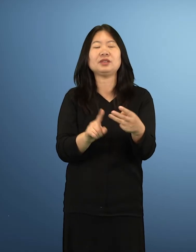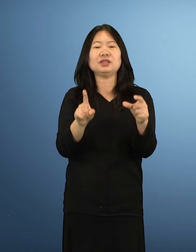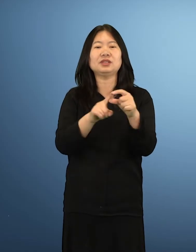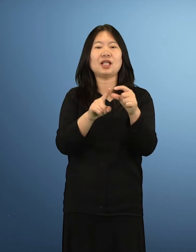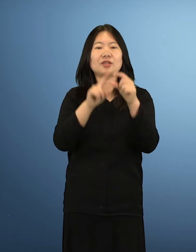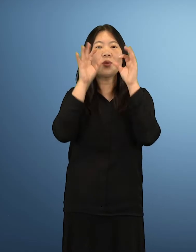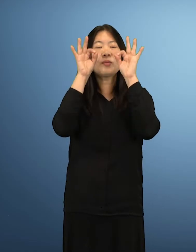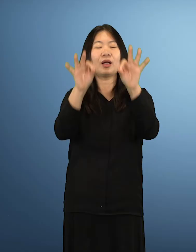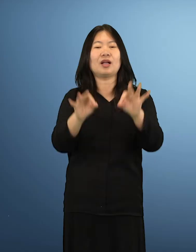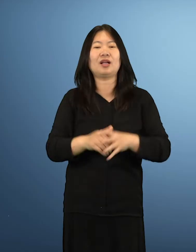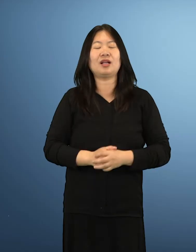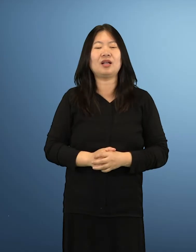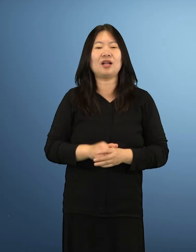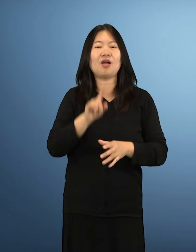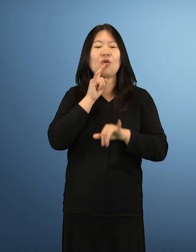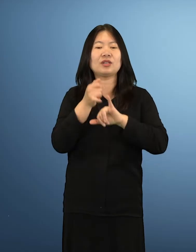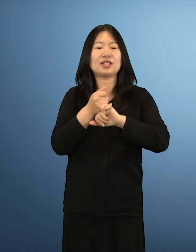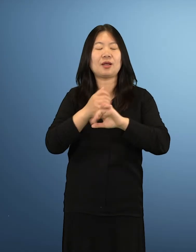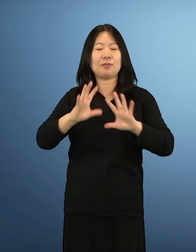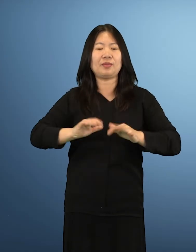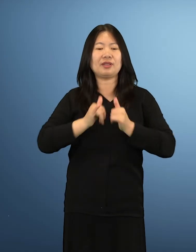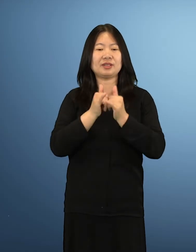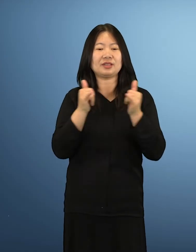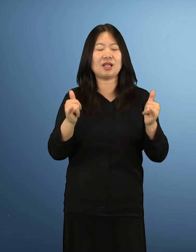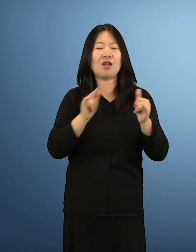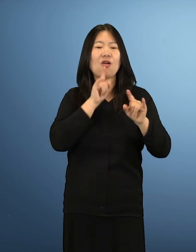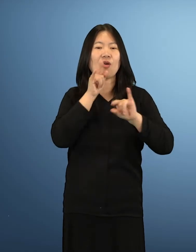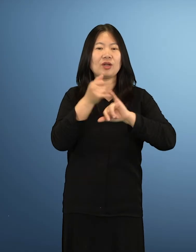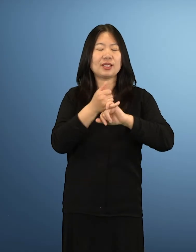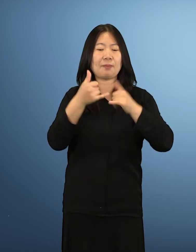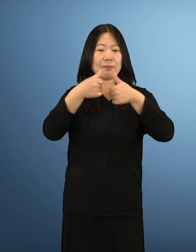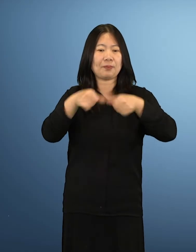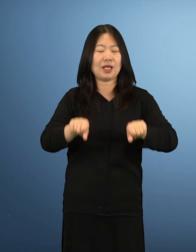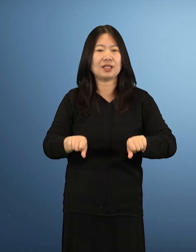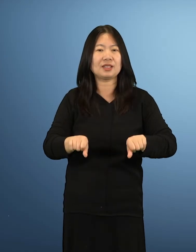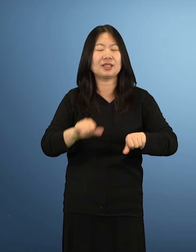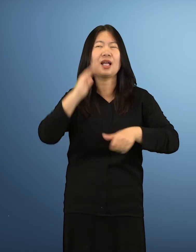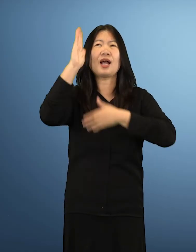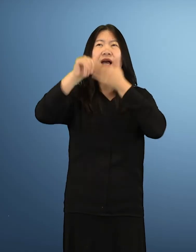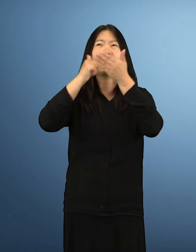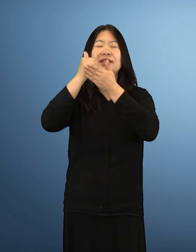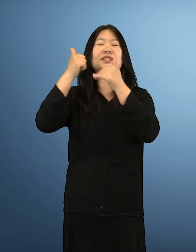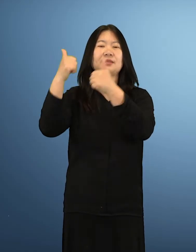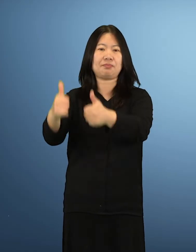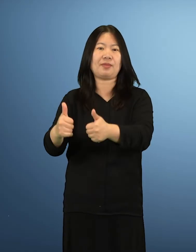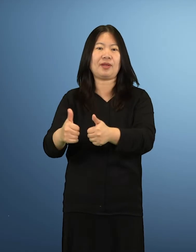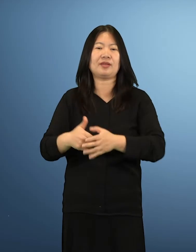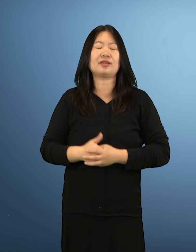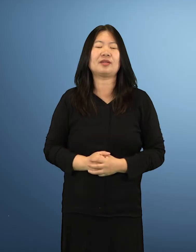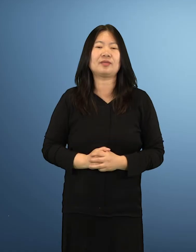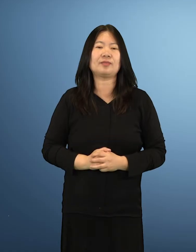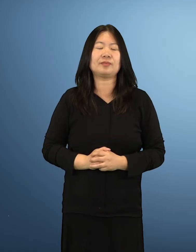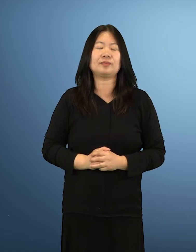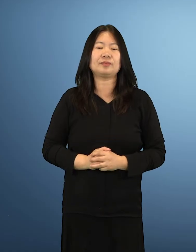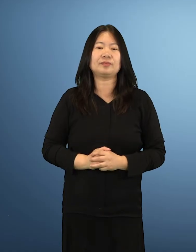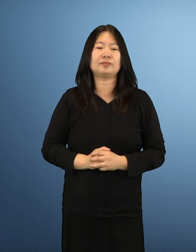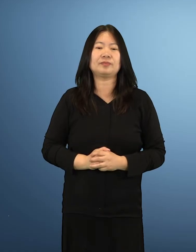단어는 언약 백성, 언약 파기, 하나님의 심판입니다.